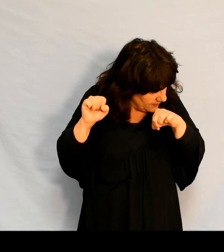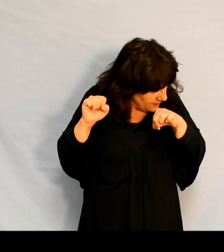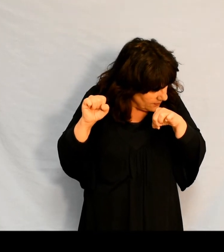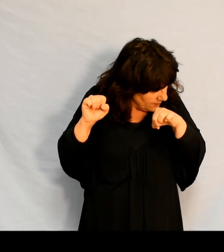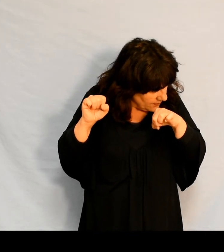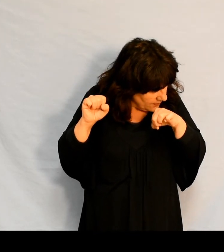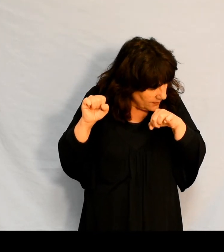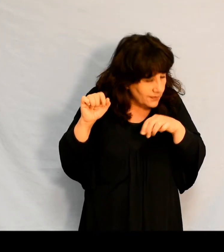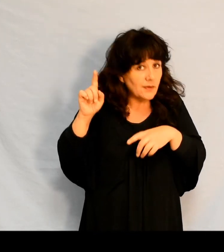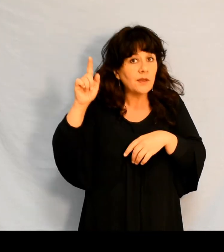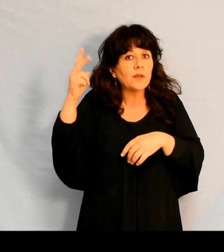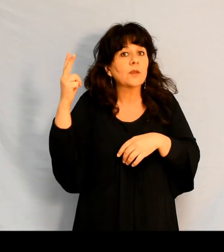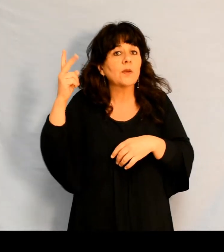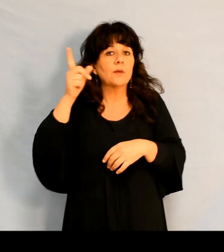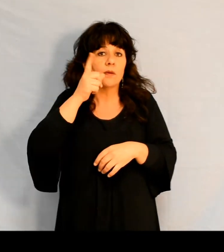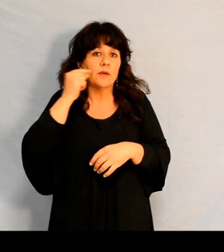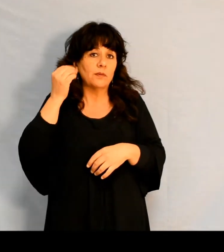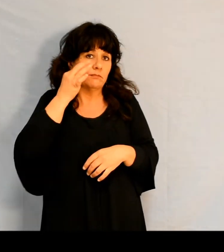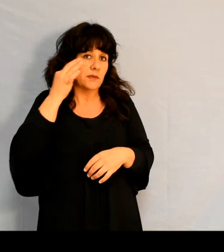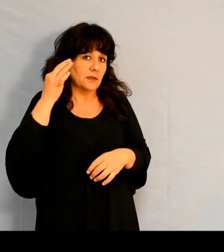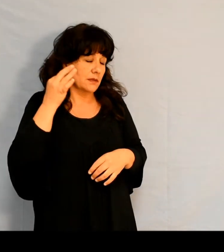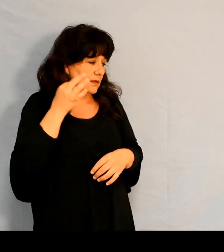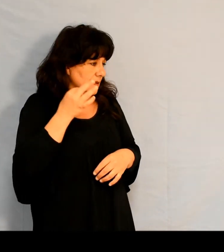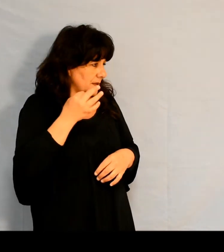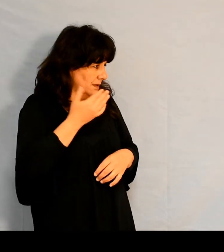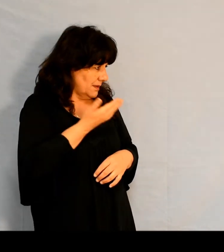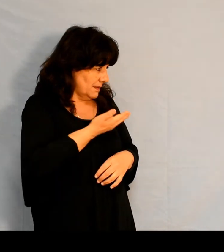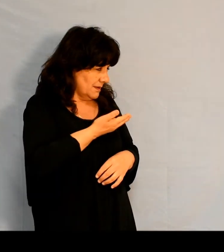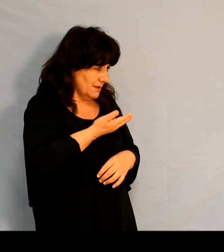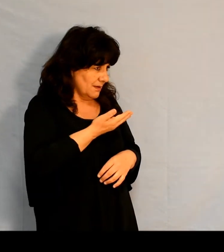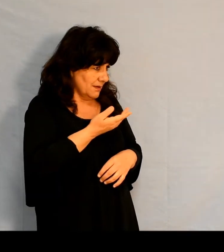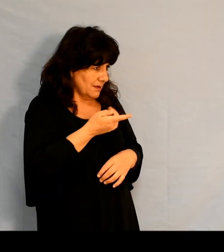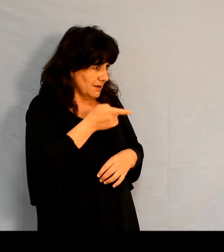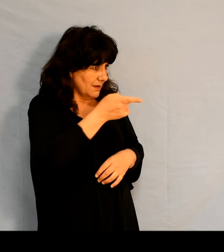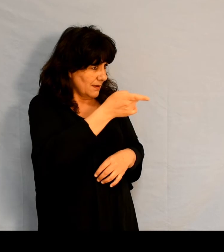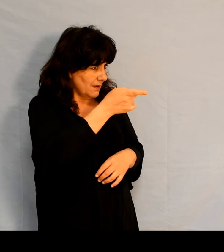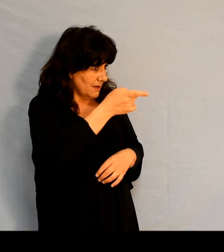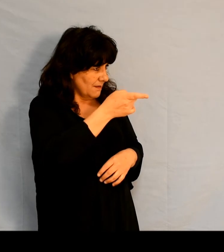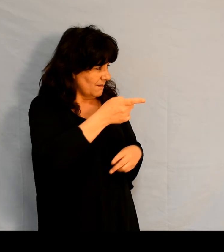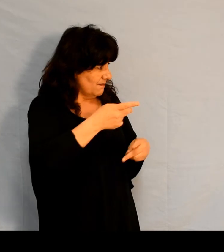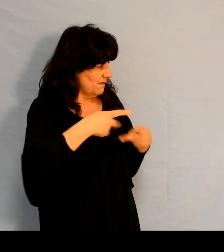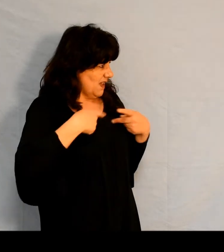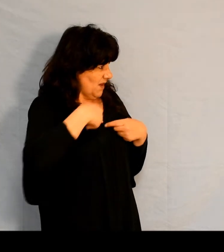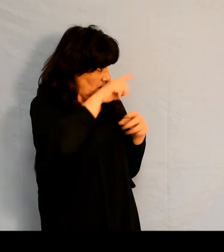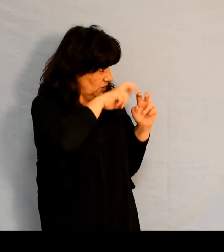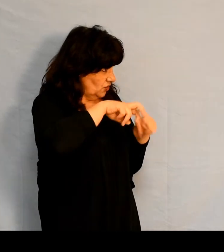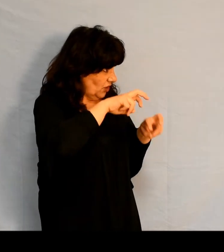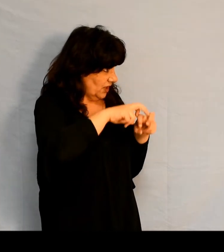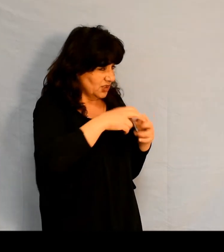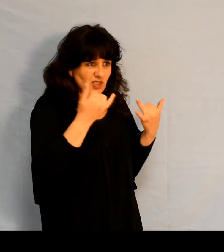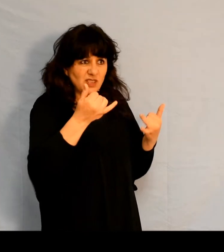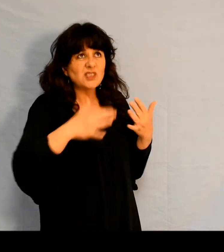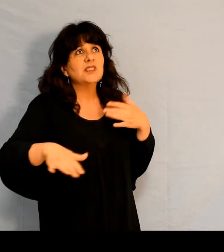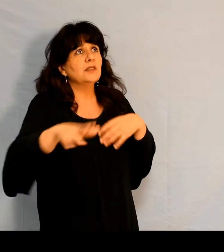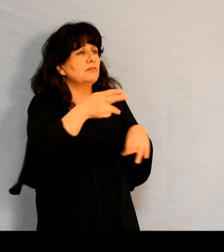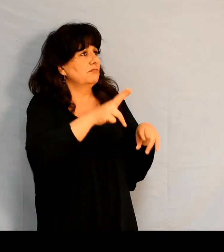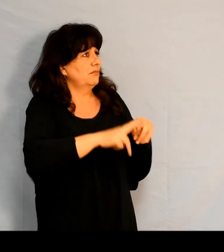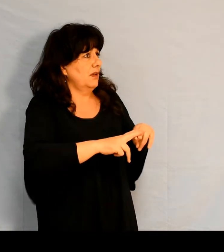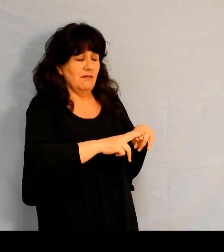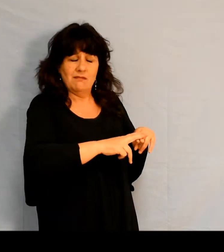Ils leur dirent: « Pourquoi cherchez-vous le vivant parmi les morts? Il n'est pas ici, il